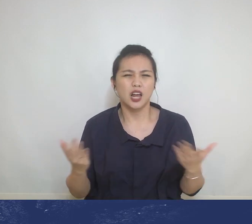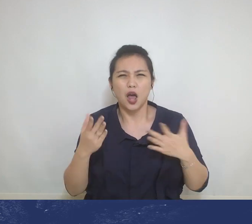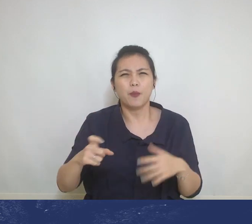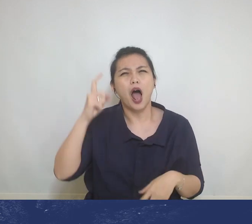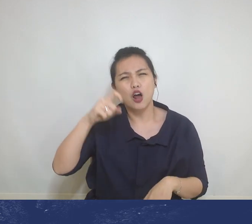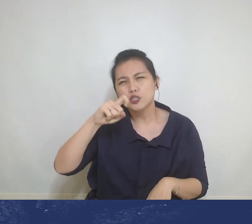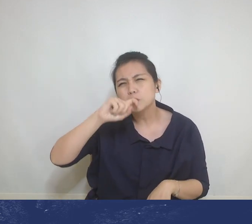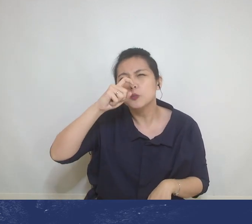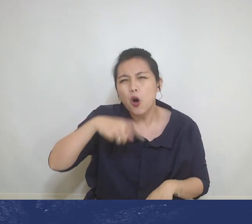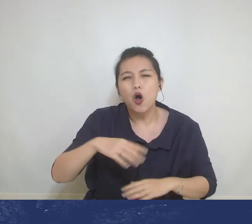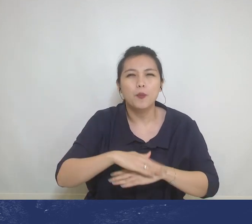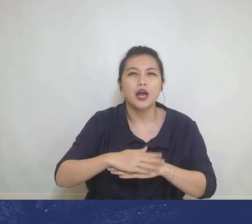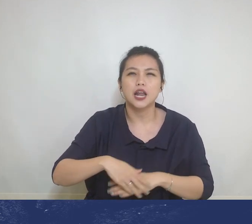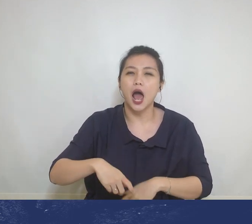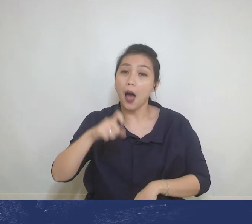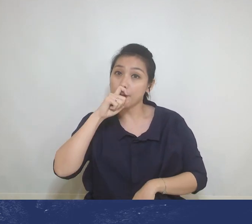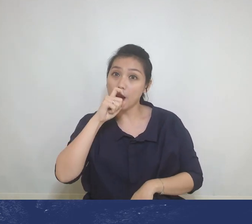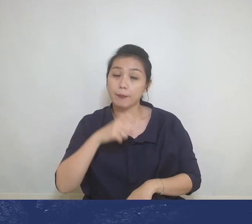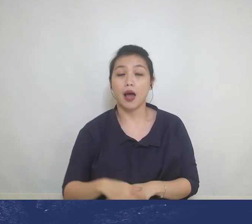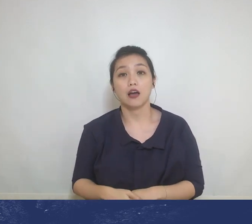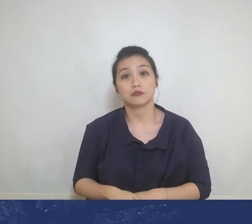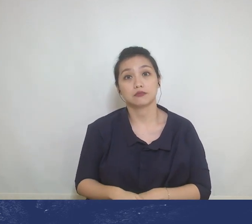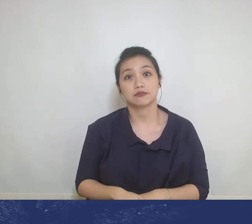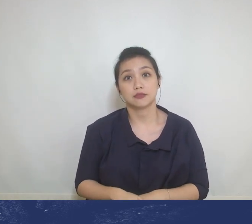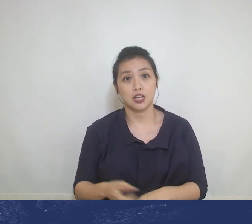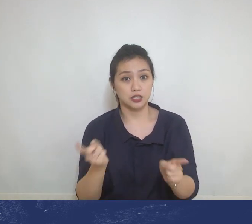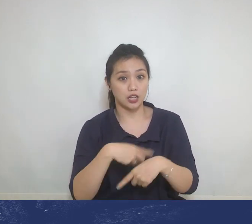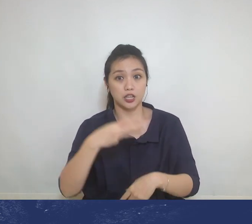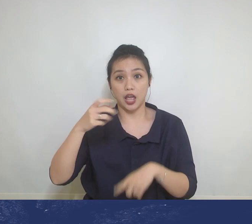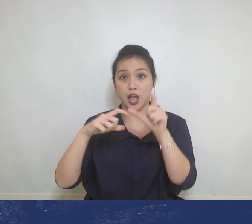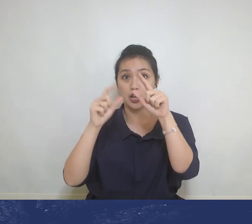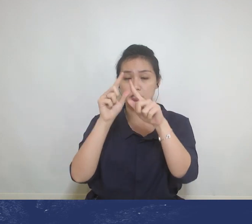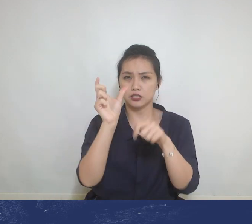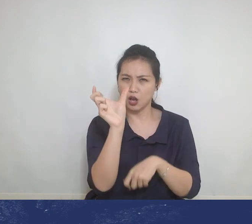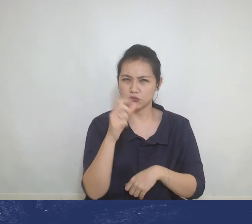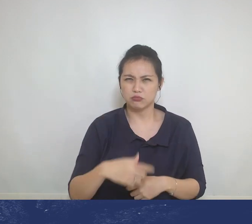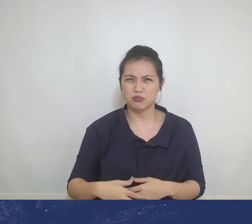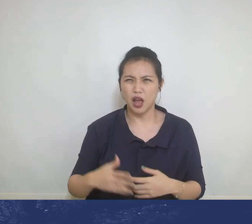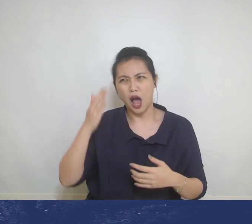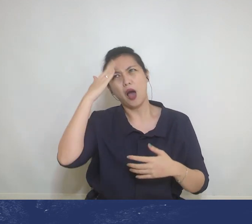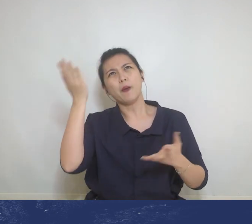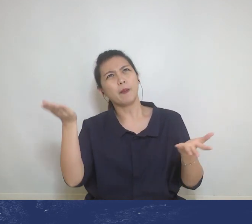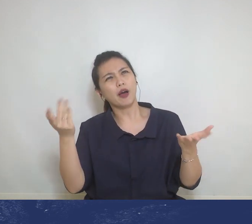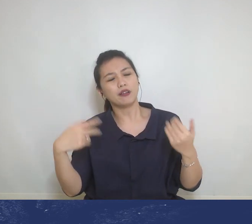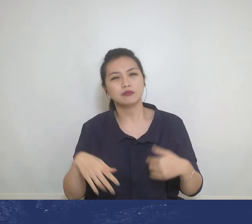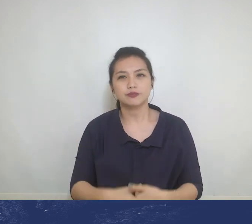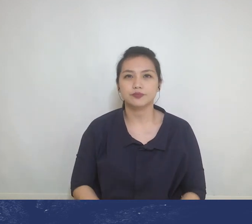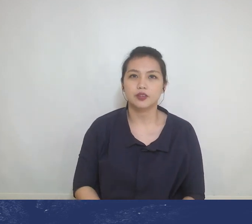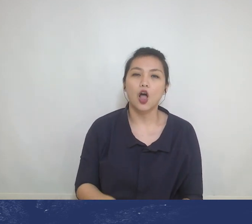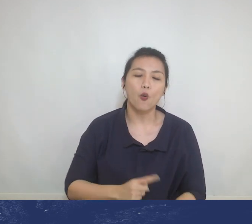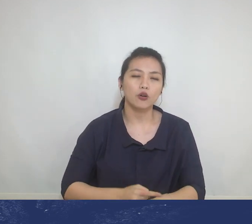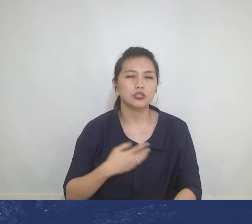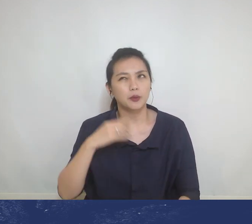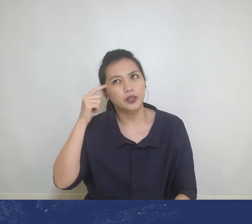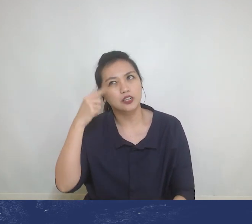dia itu menipu Ishak papanya dengan berpura-pura menjadi Esau? Saya tuh mikir, apakah harus kayak gitu? Waktu saya